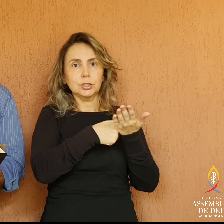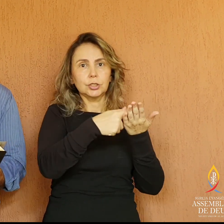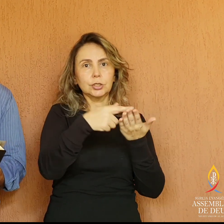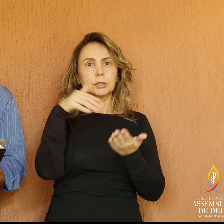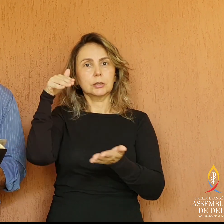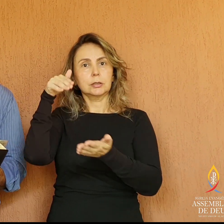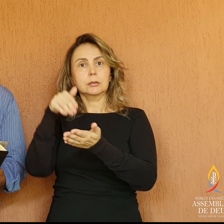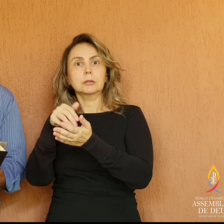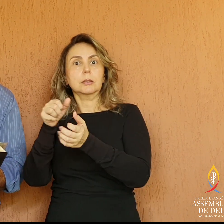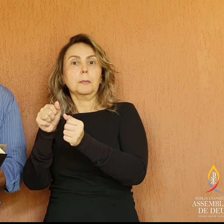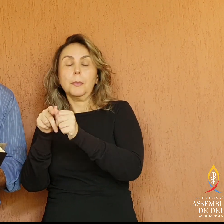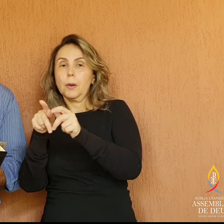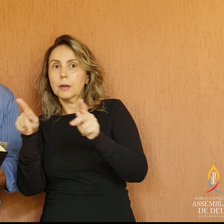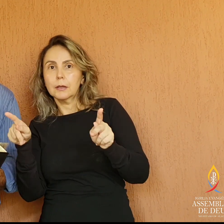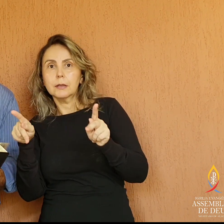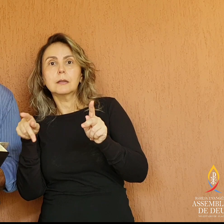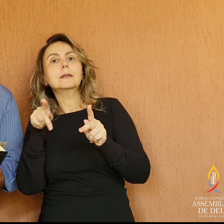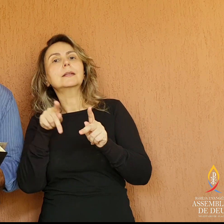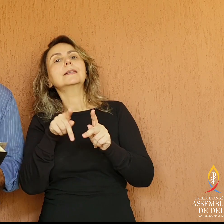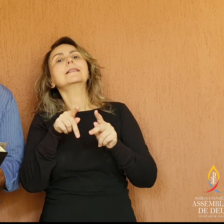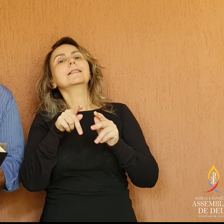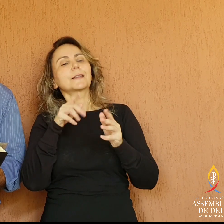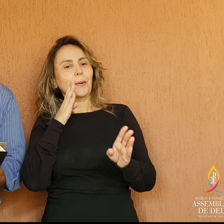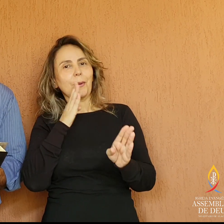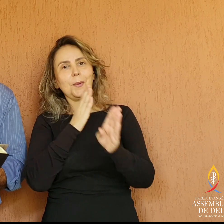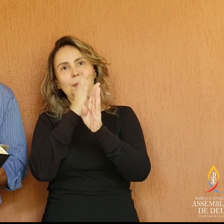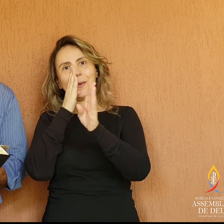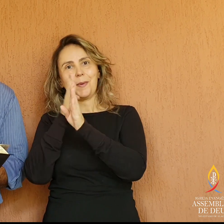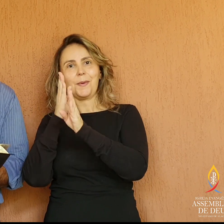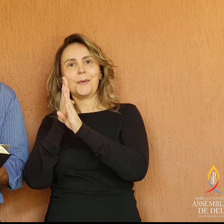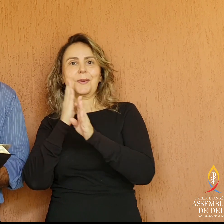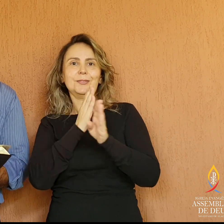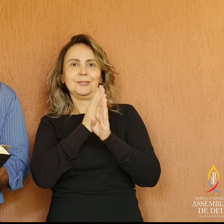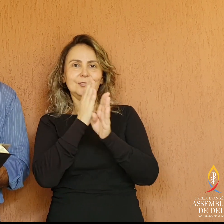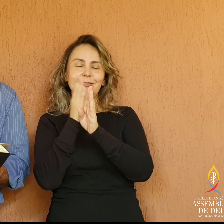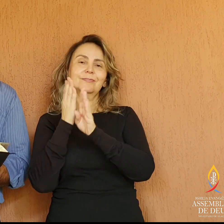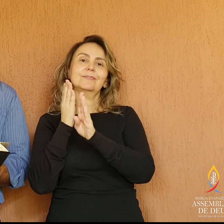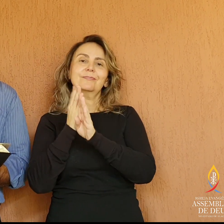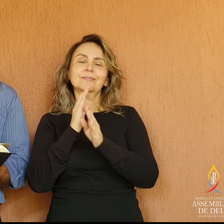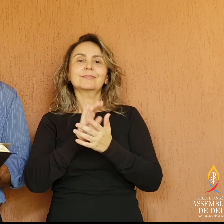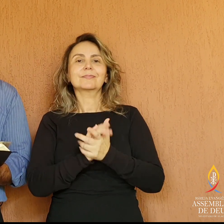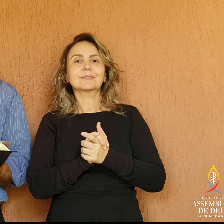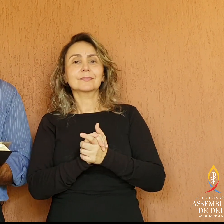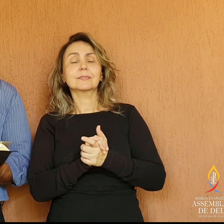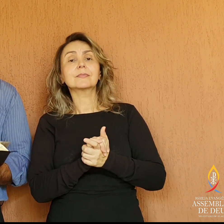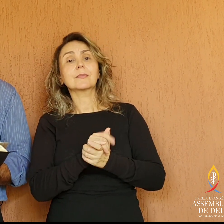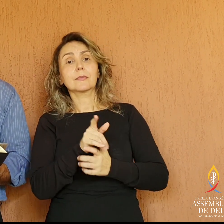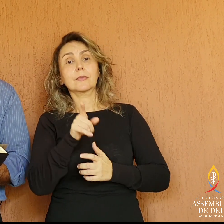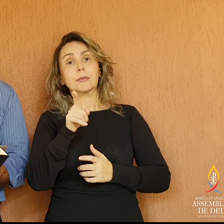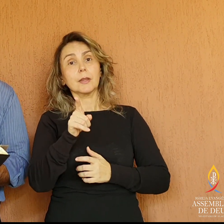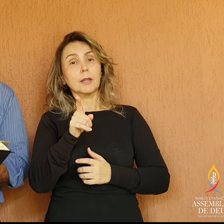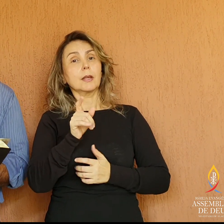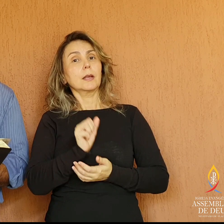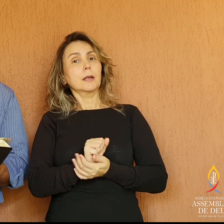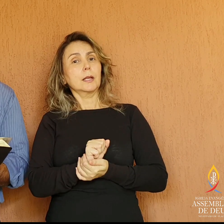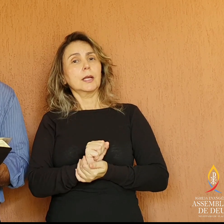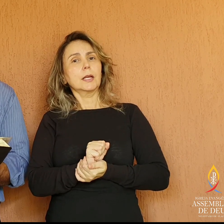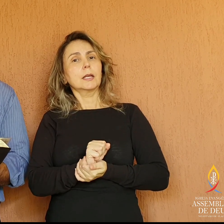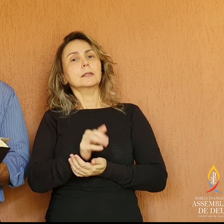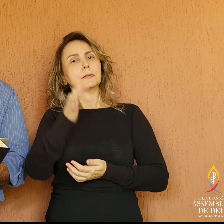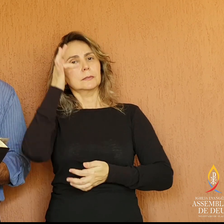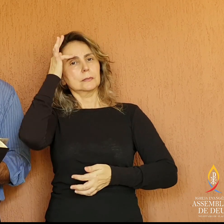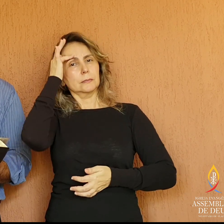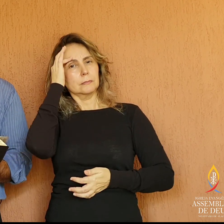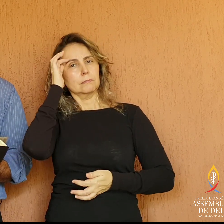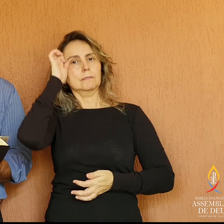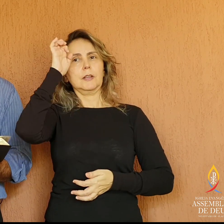Apocalipse, você vai ver esses temas. Você vai enxergar isso. Então, para você firmar a sua